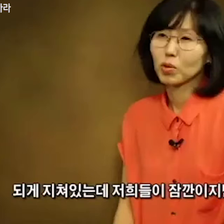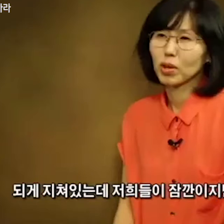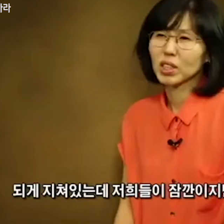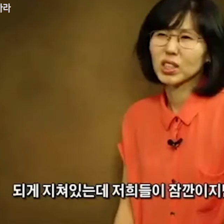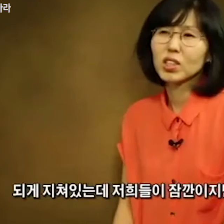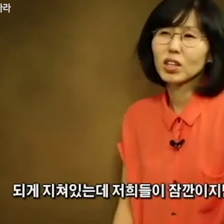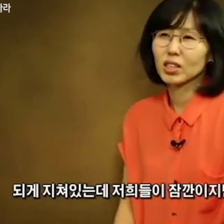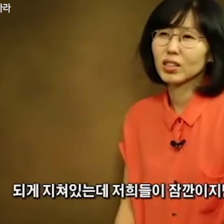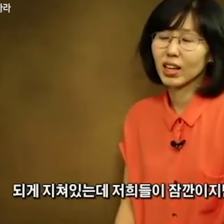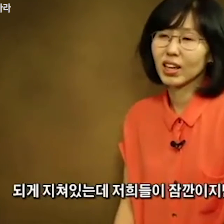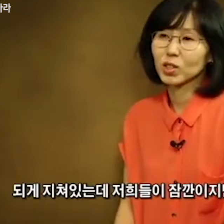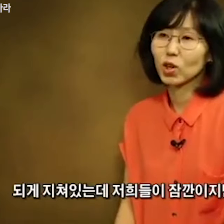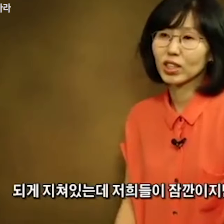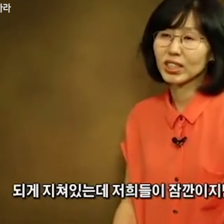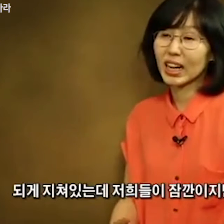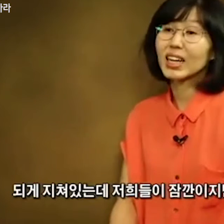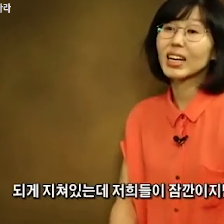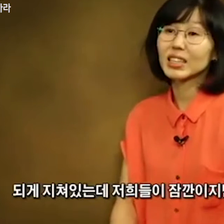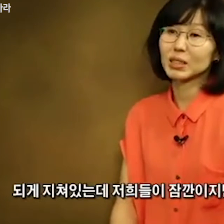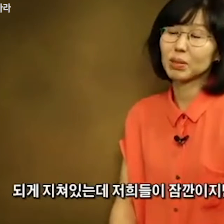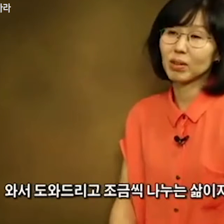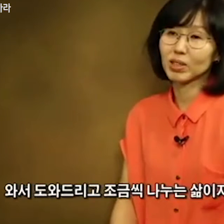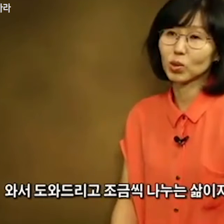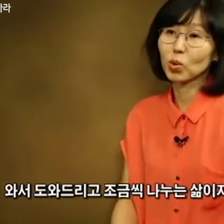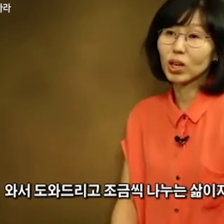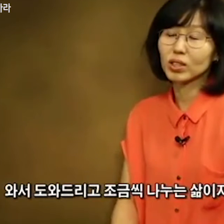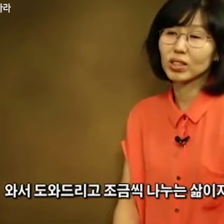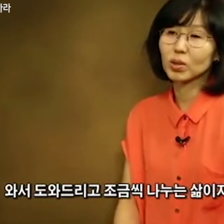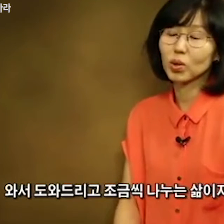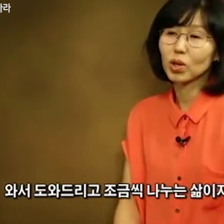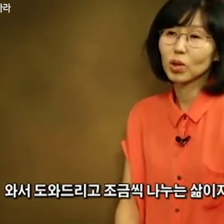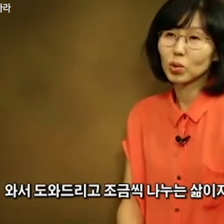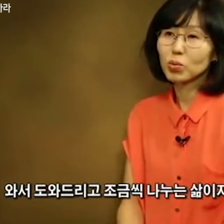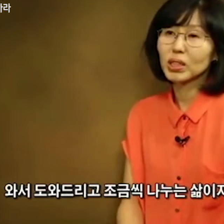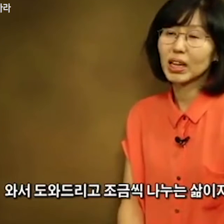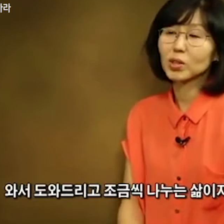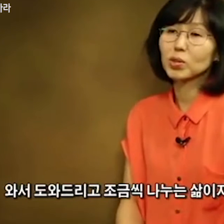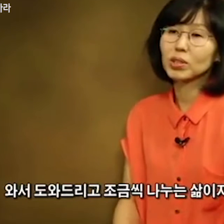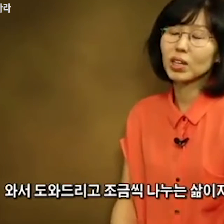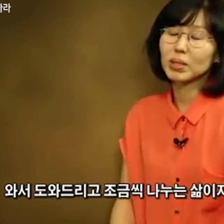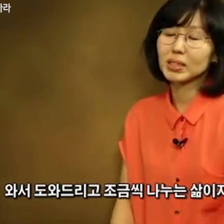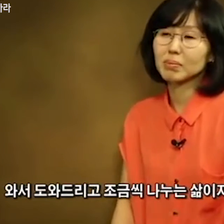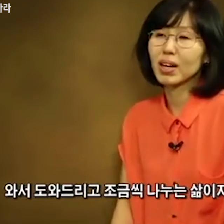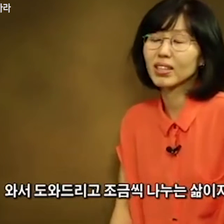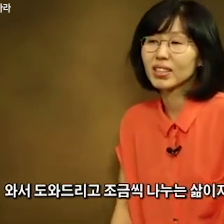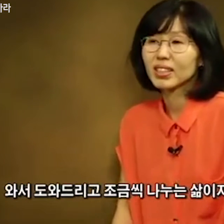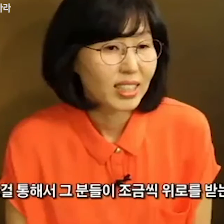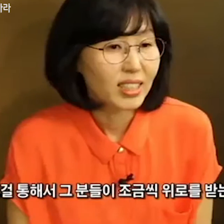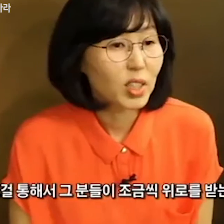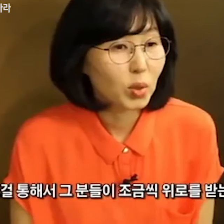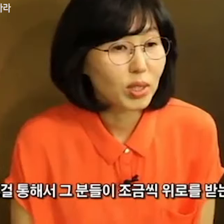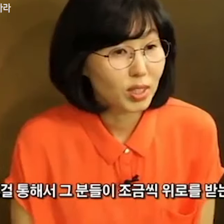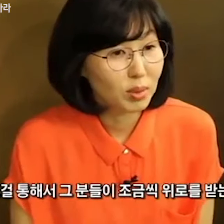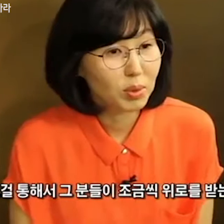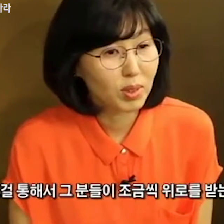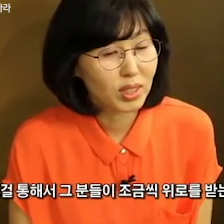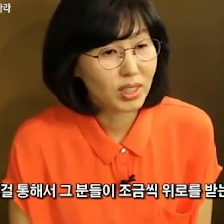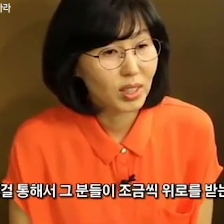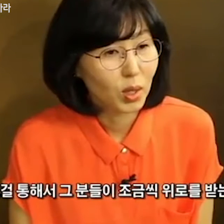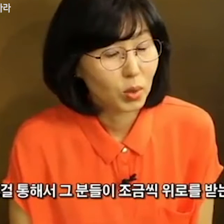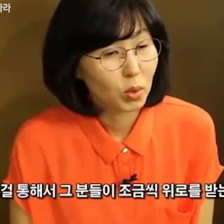되게 지쳐있는데 저희들이 잠깐이지만 와서 도와드리고 조금씩 나누는 삶이지만, 그걸 통해서